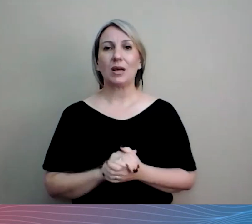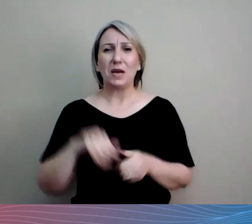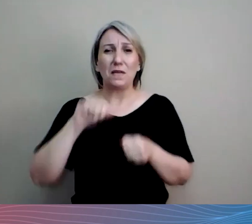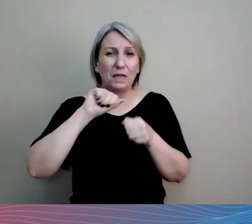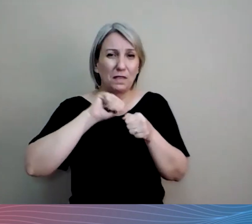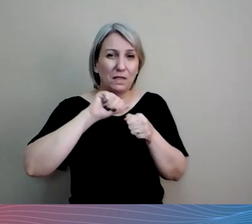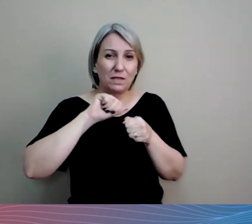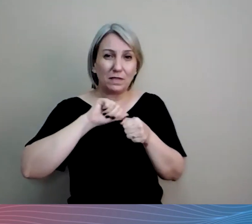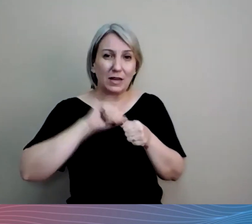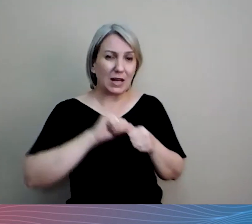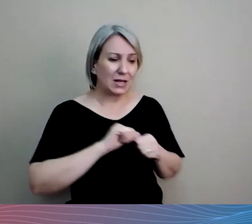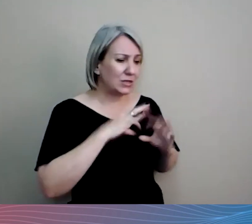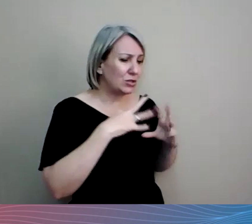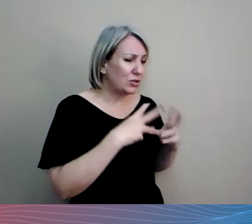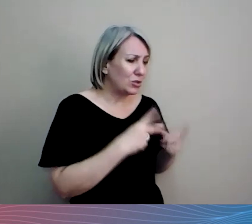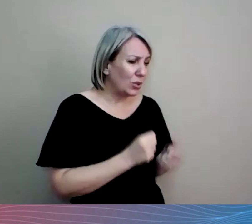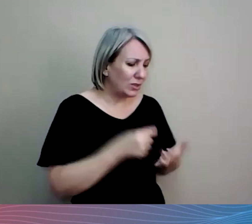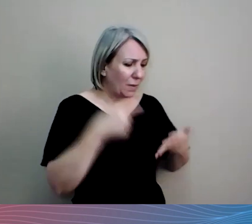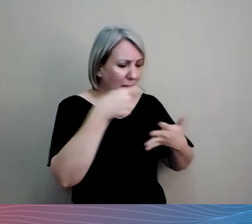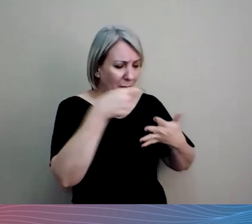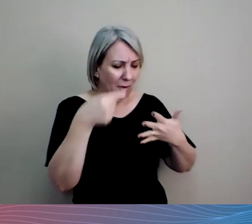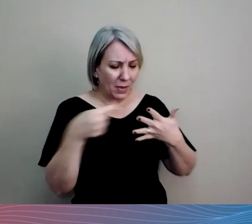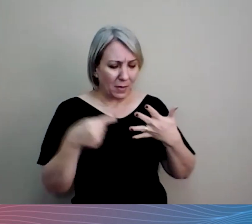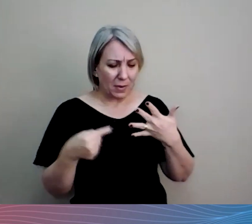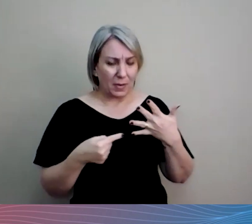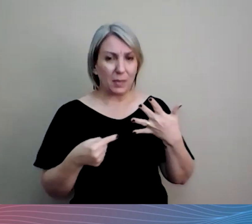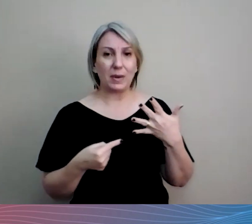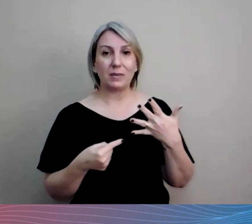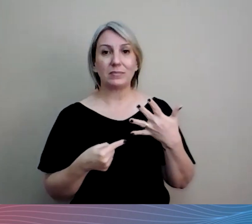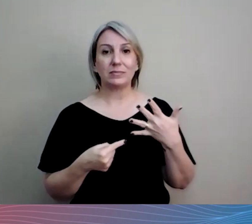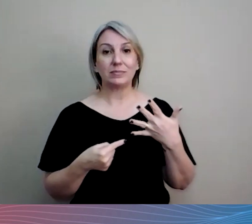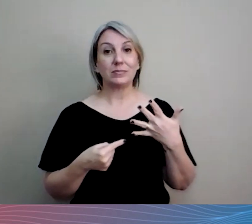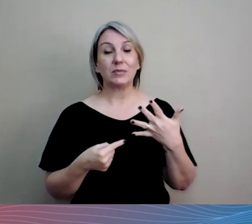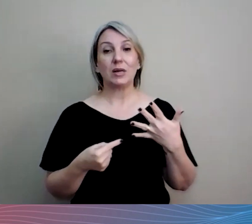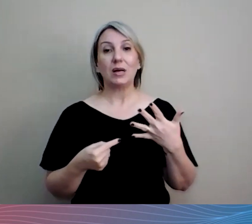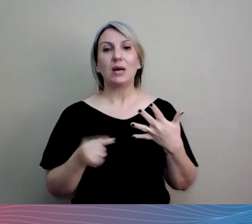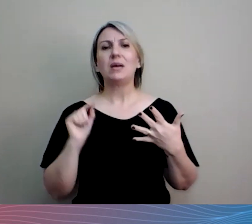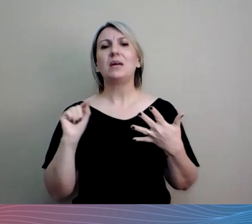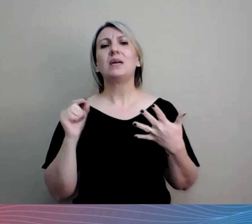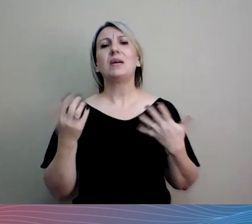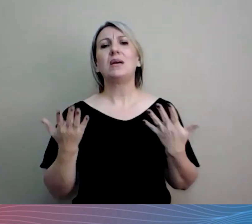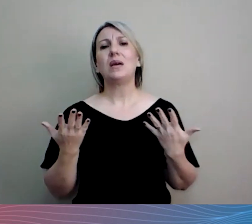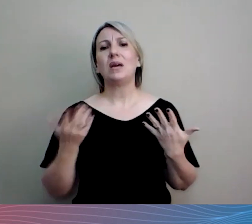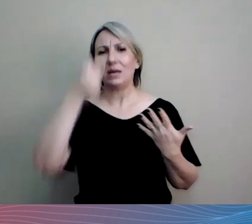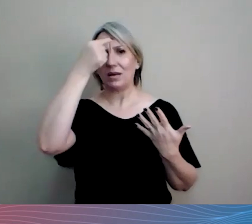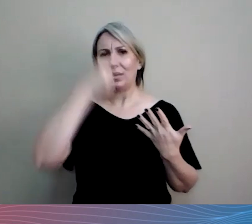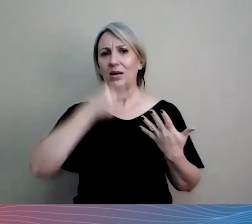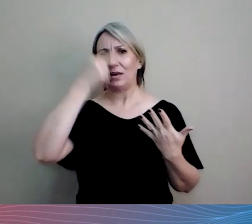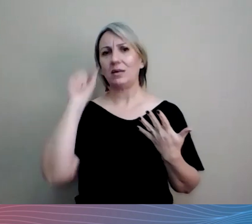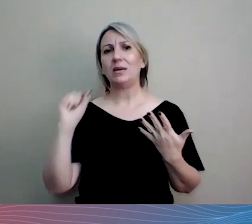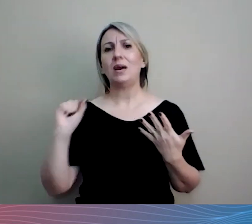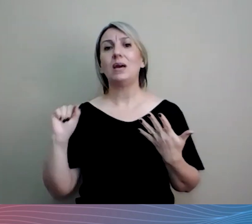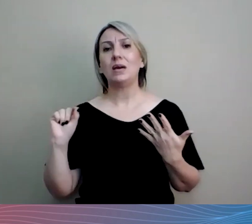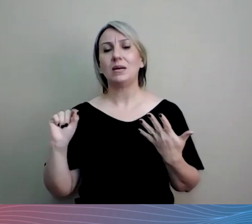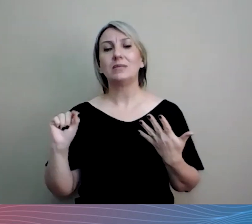todos. Quem age, na verdade, irmãos, é Cristo. Sabia disso? É Cristo que age. E Ele está